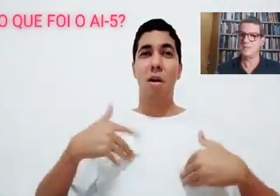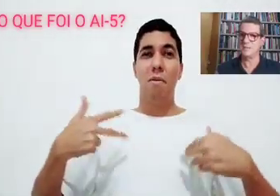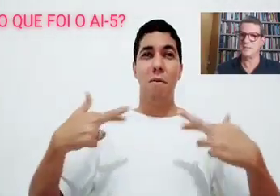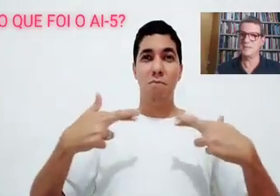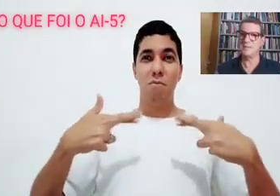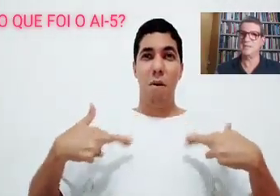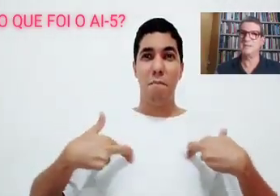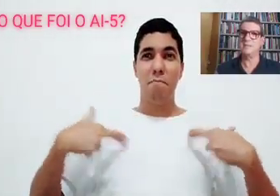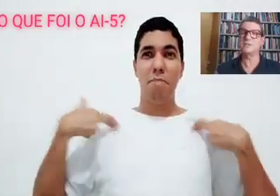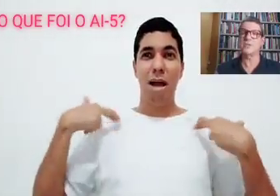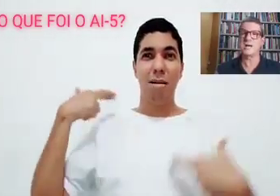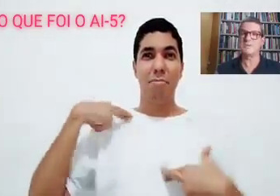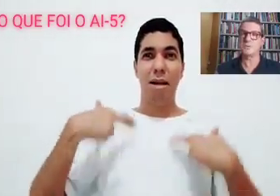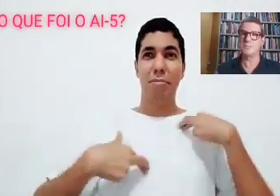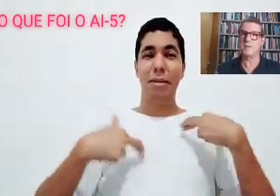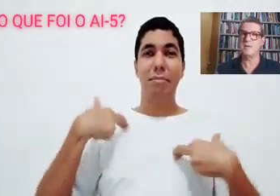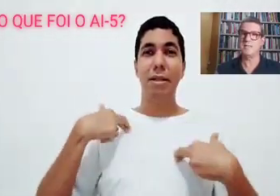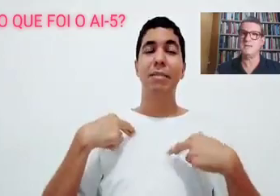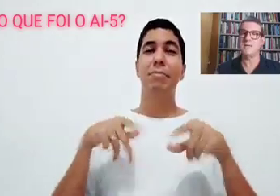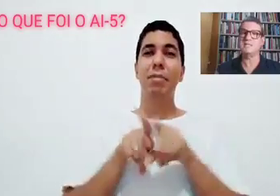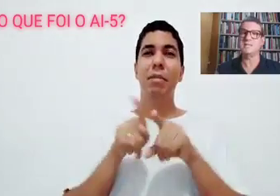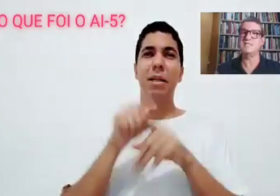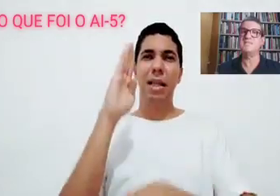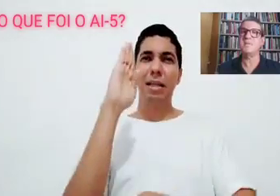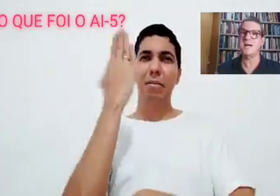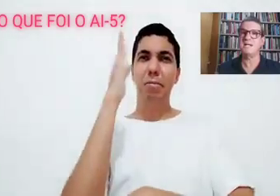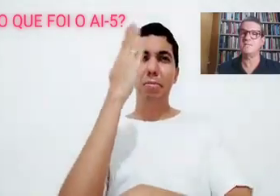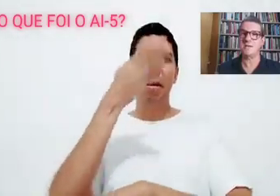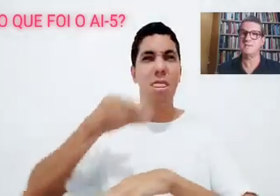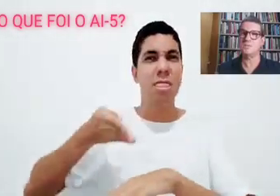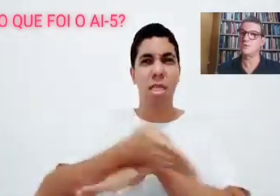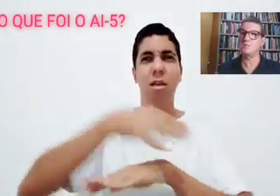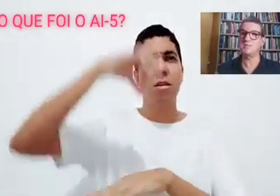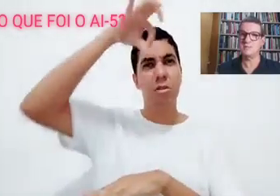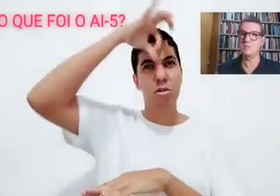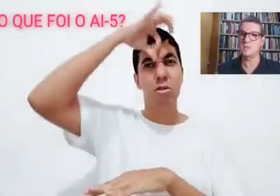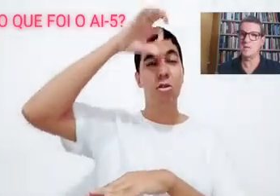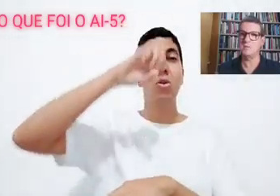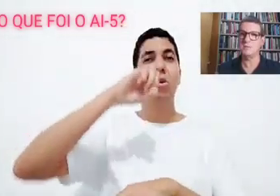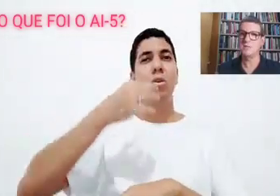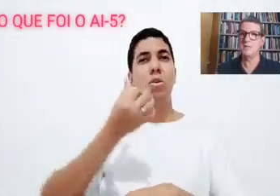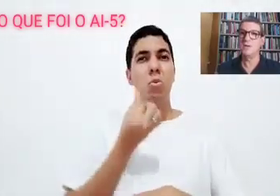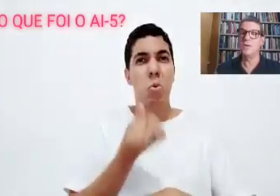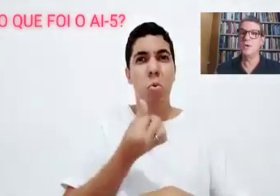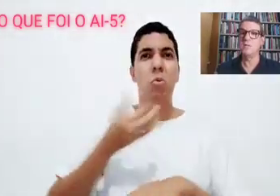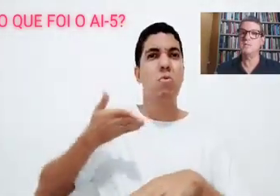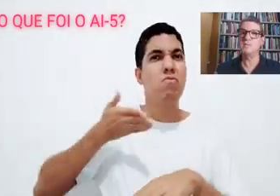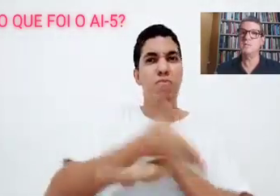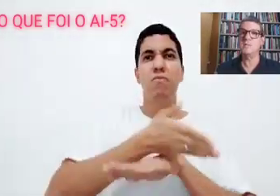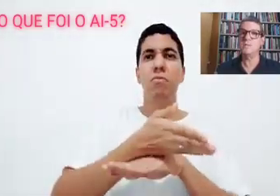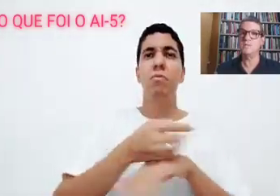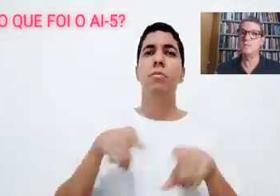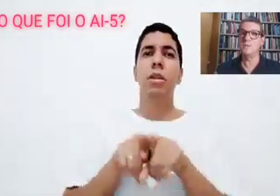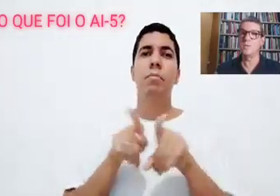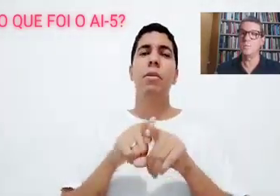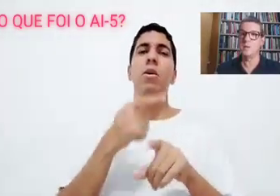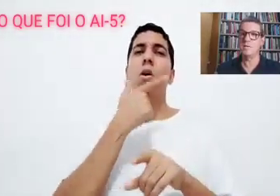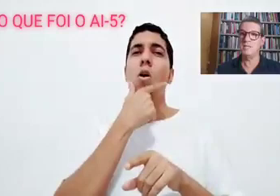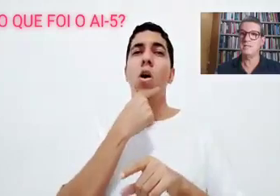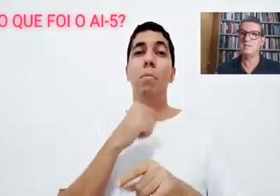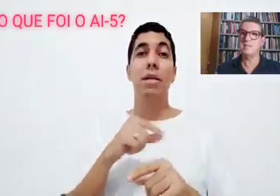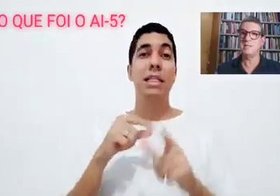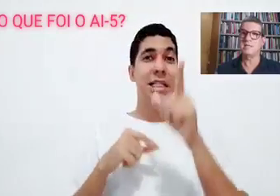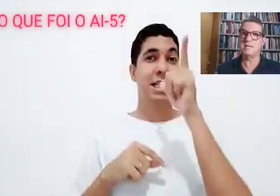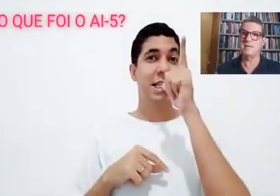alicate que machucava a sua pele, tinham cacetetes enfiados na sua vagina, no seu ânus. Homens tinham